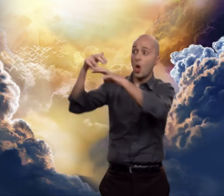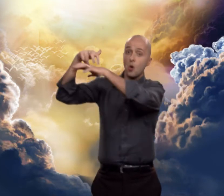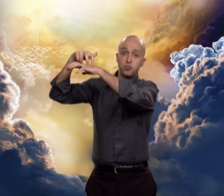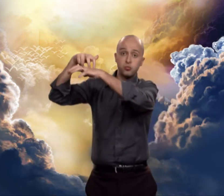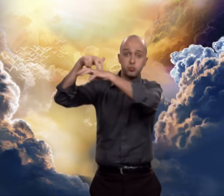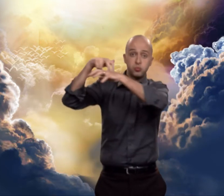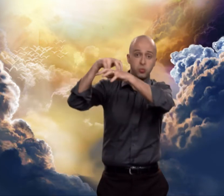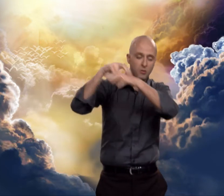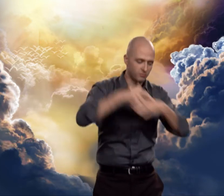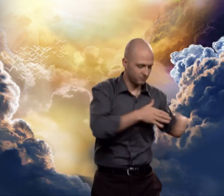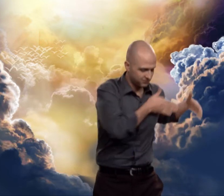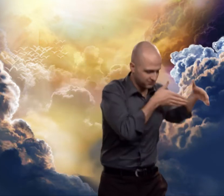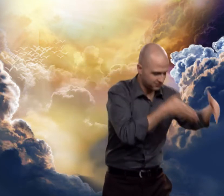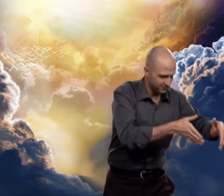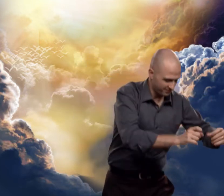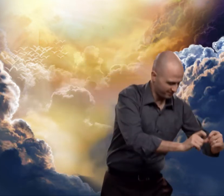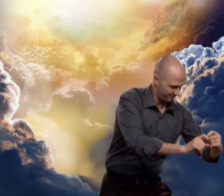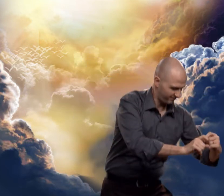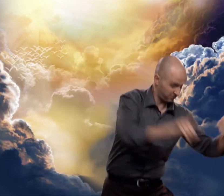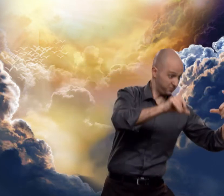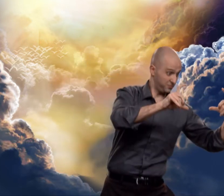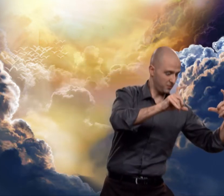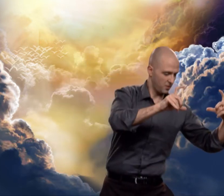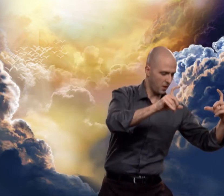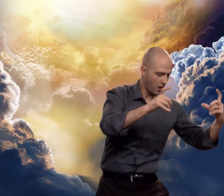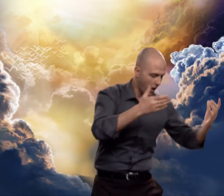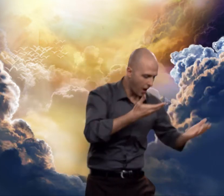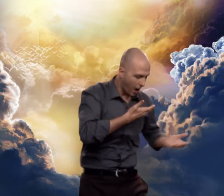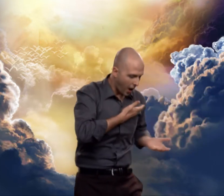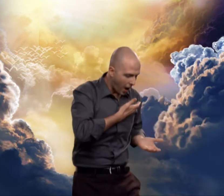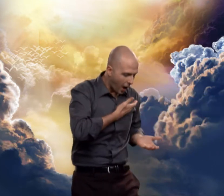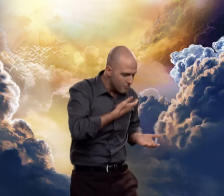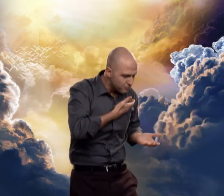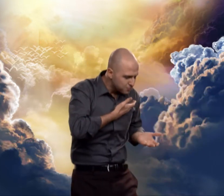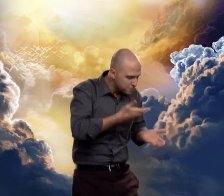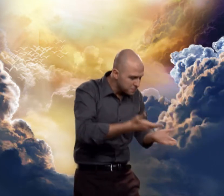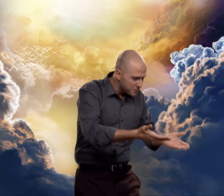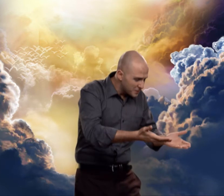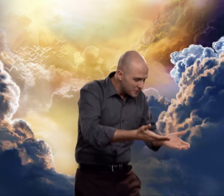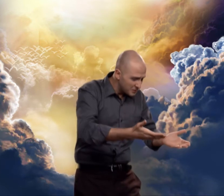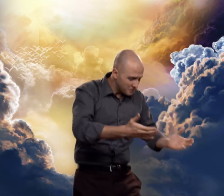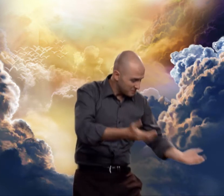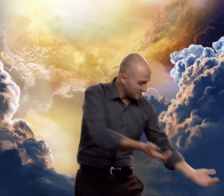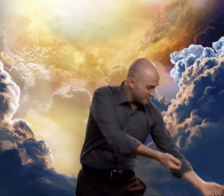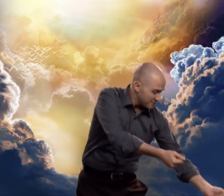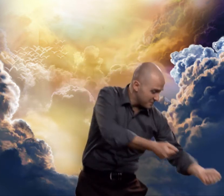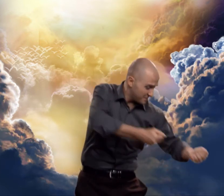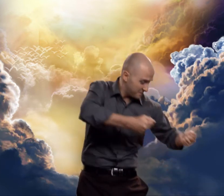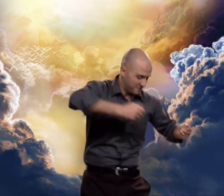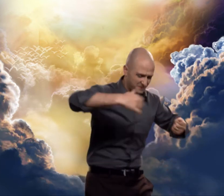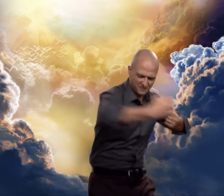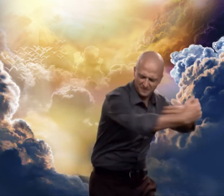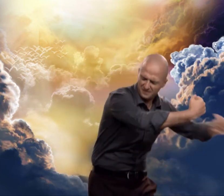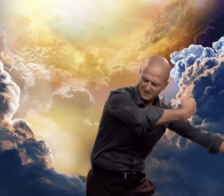constituiu reino e sacerdotes para servir a seu Deus e Pai. A ele sejam glória e poder para todo